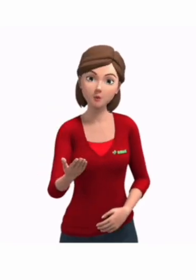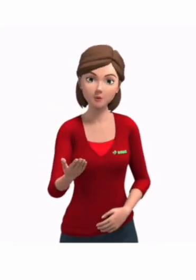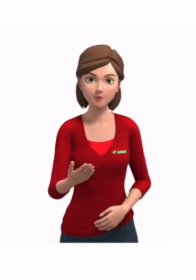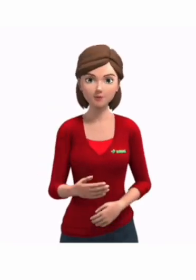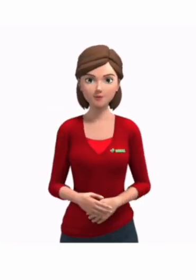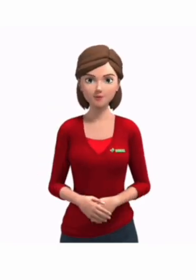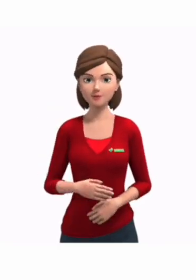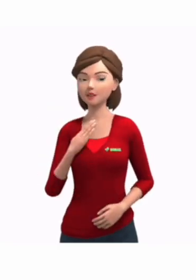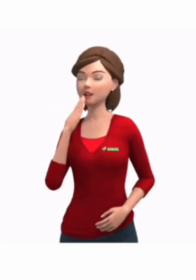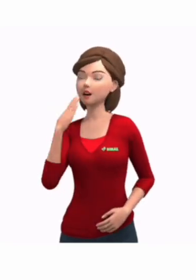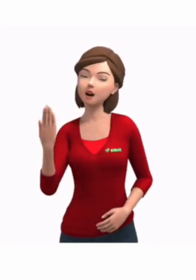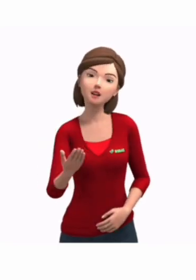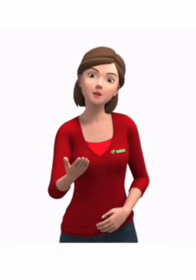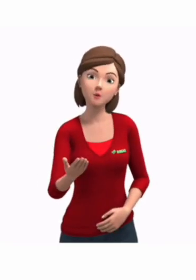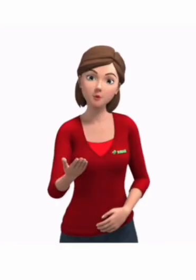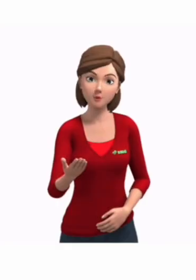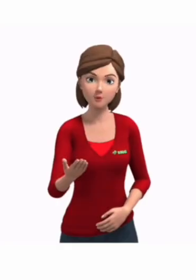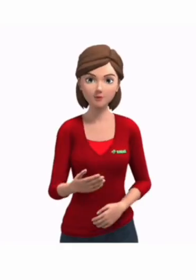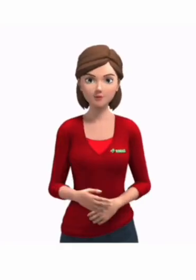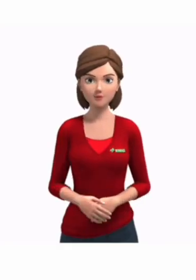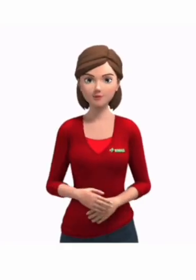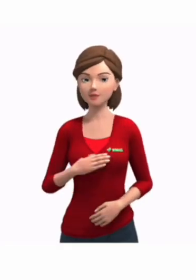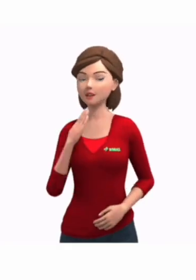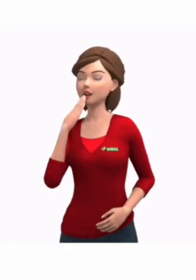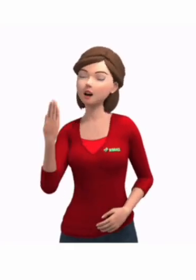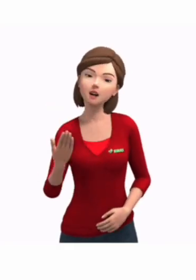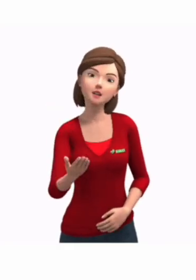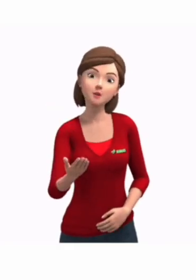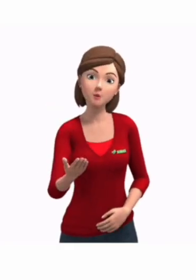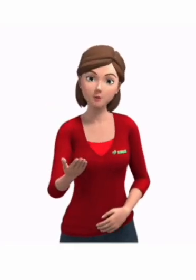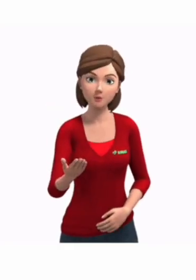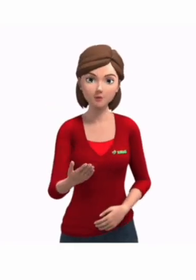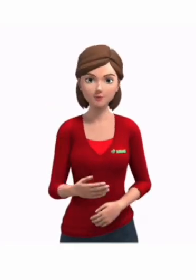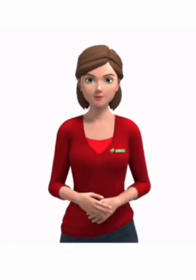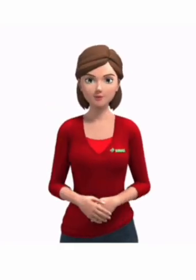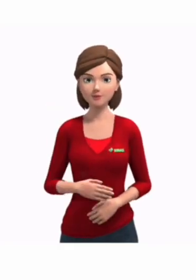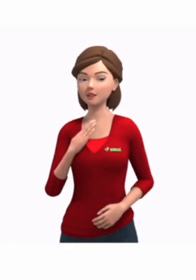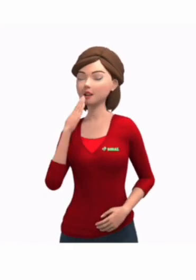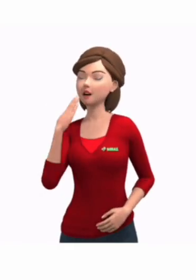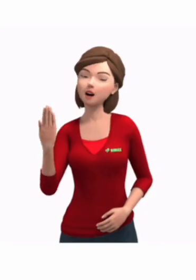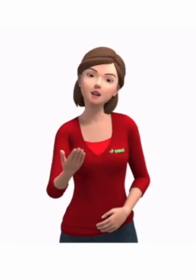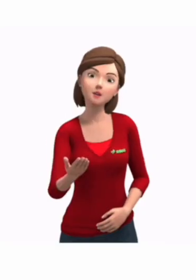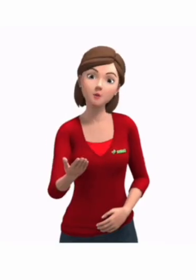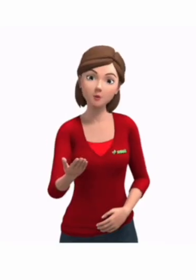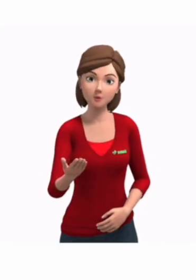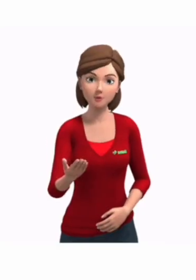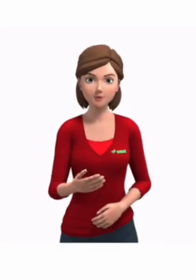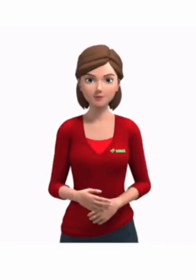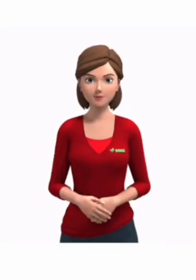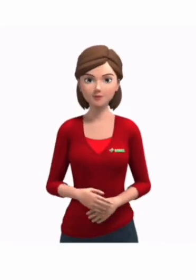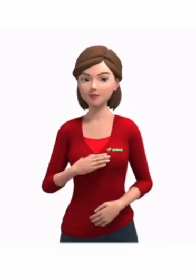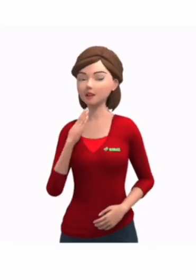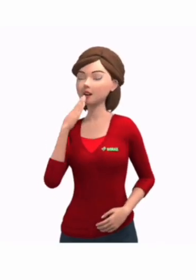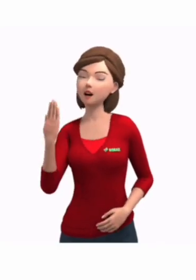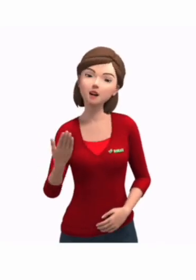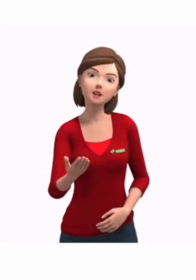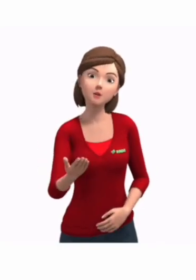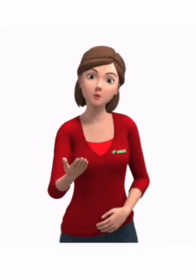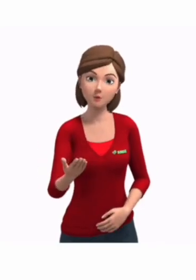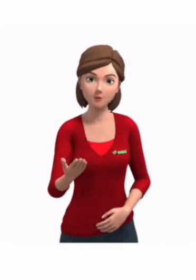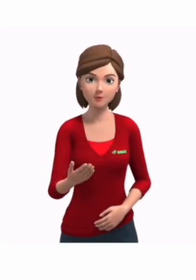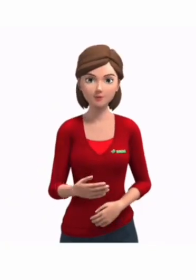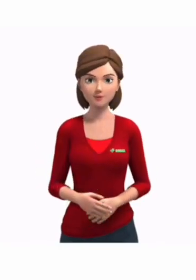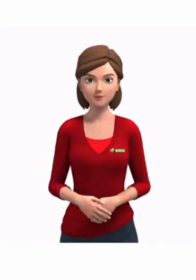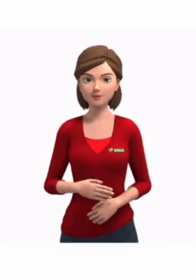on peut travailler comme tout le monde. Oui. Merci pour cette présentation. En ce qui